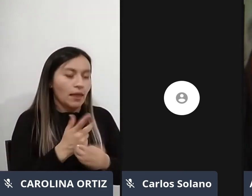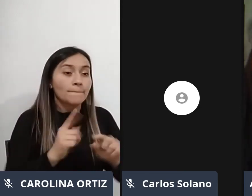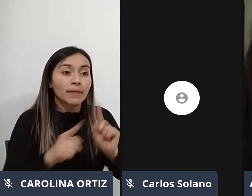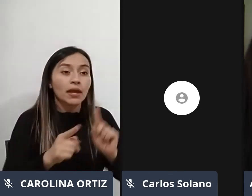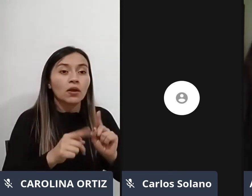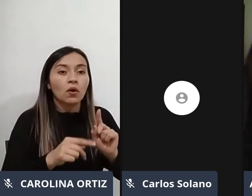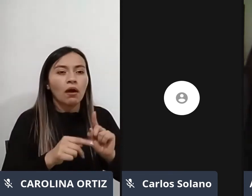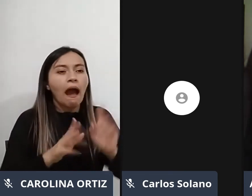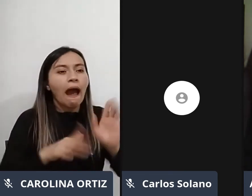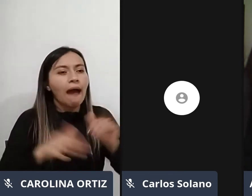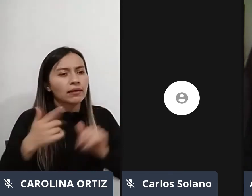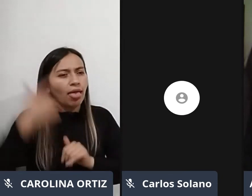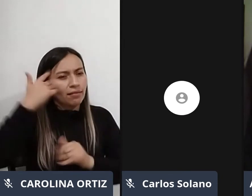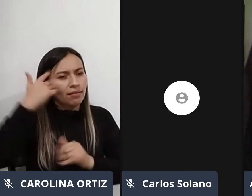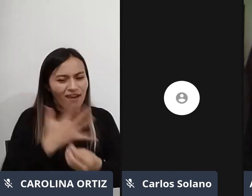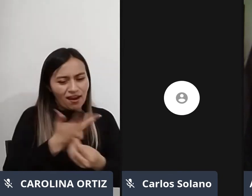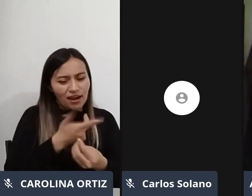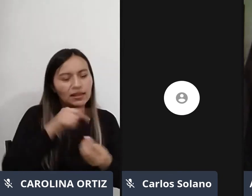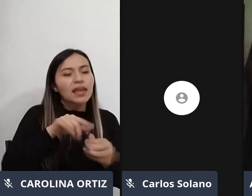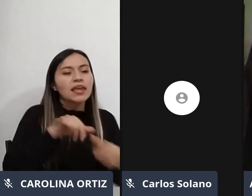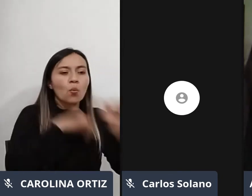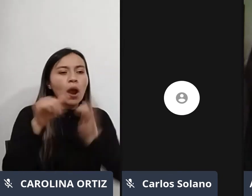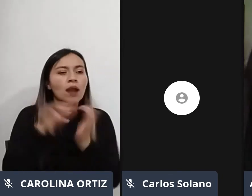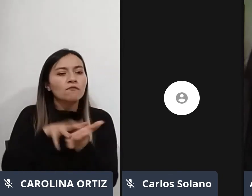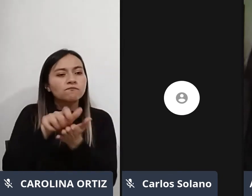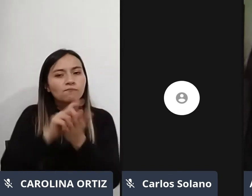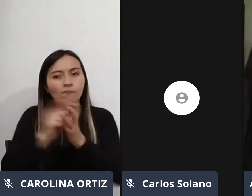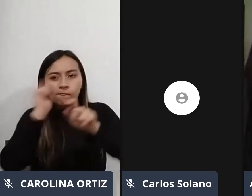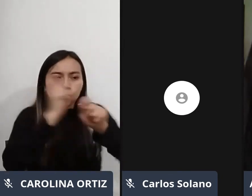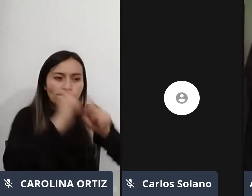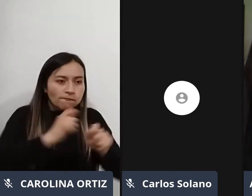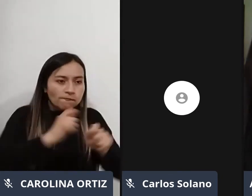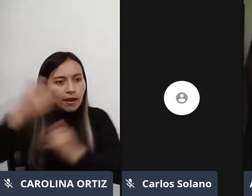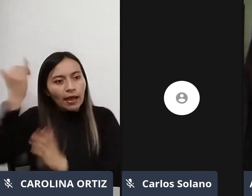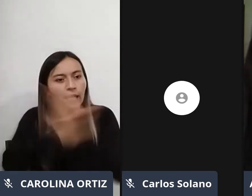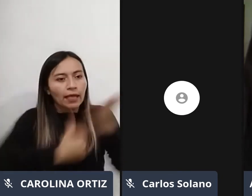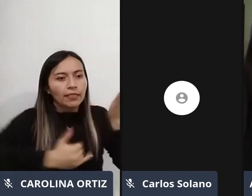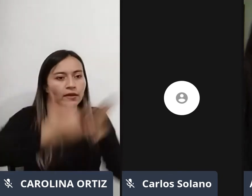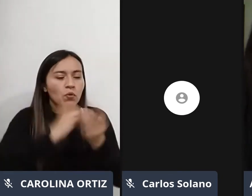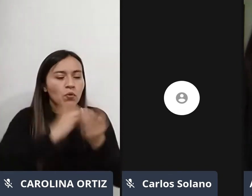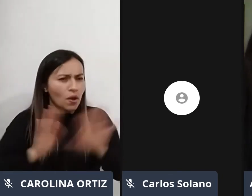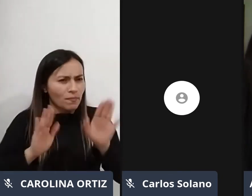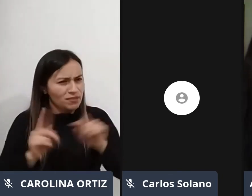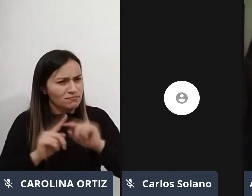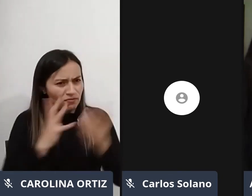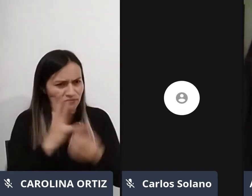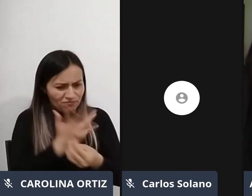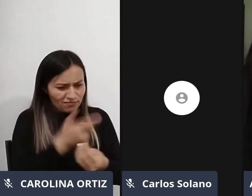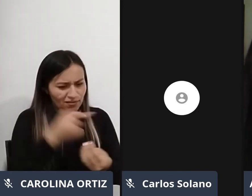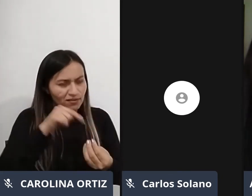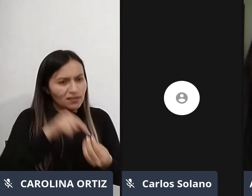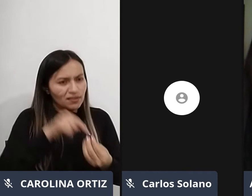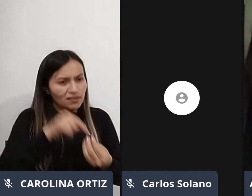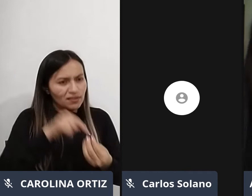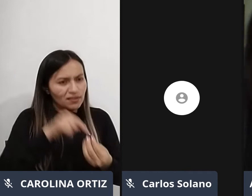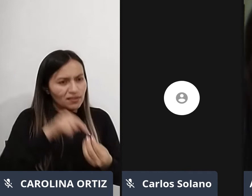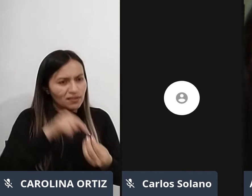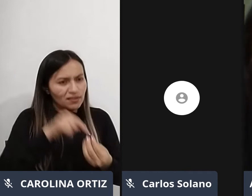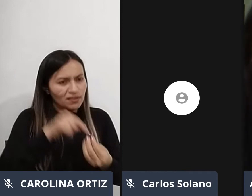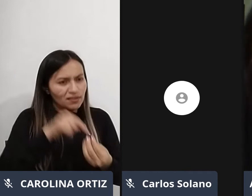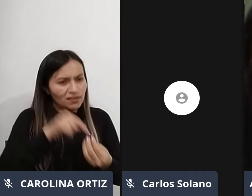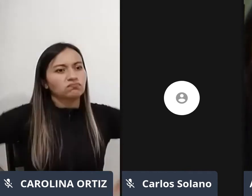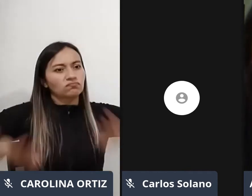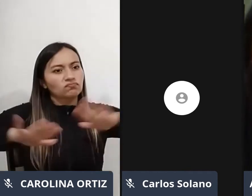artesanía, y no se da el arte como una perspectiva de empoderamiento, ni como una perspectiva para comprender